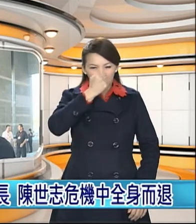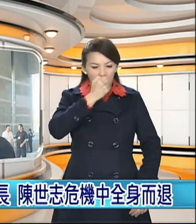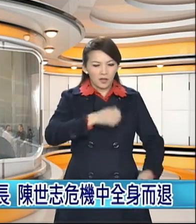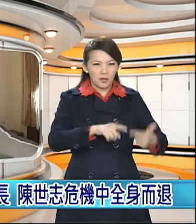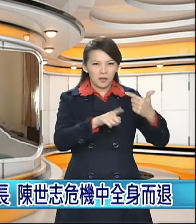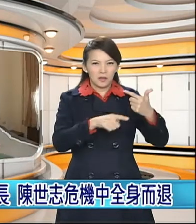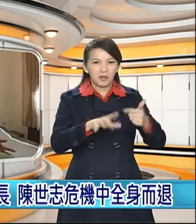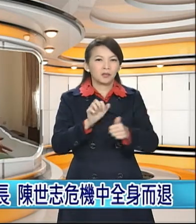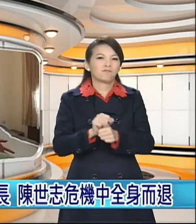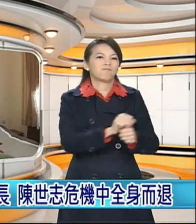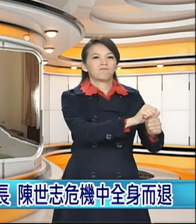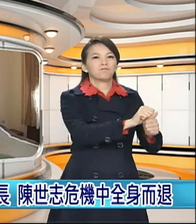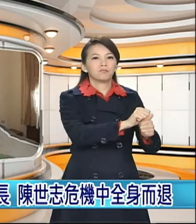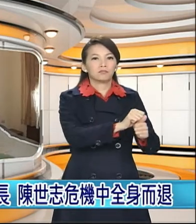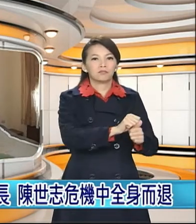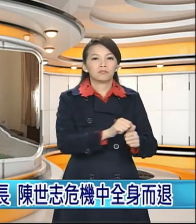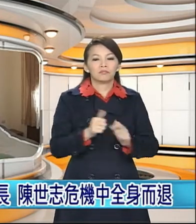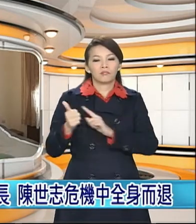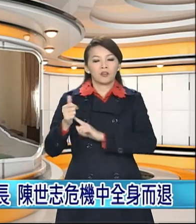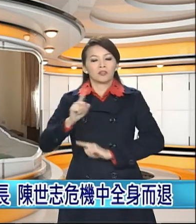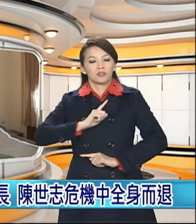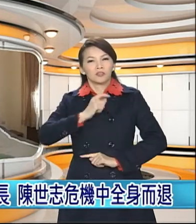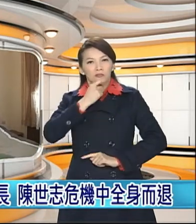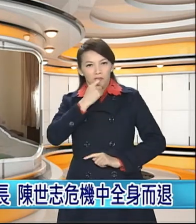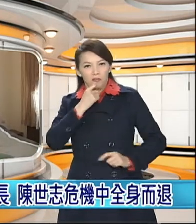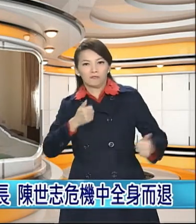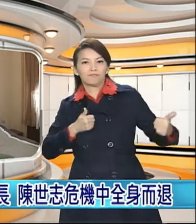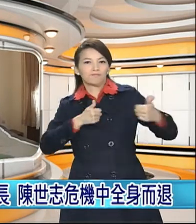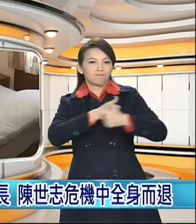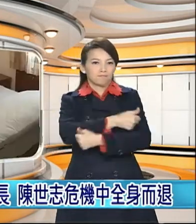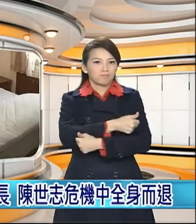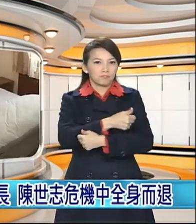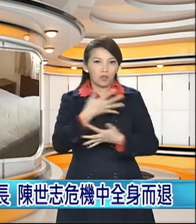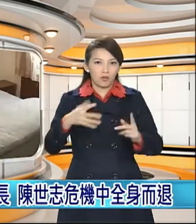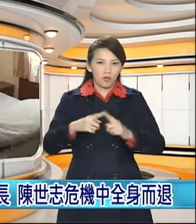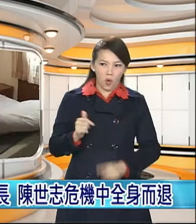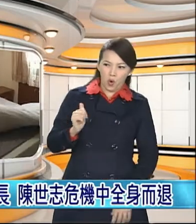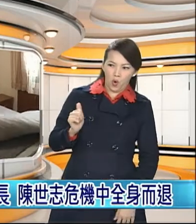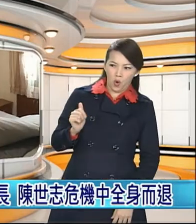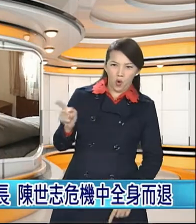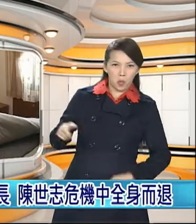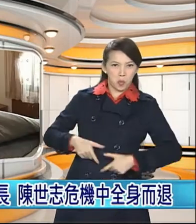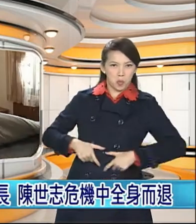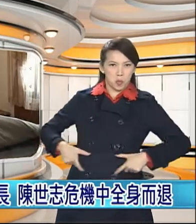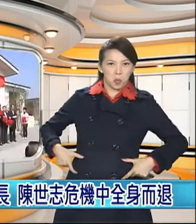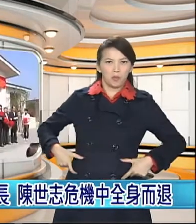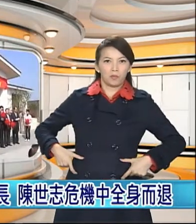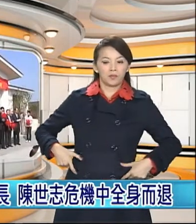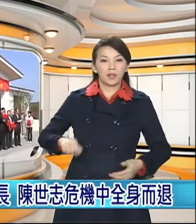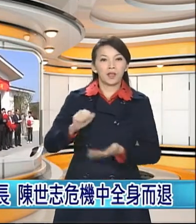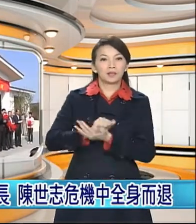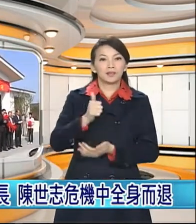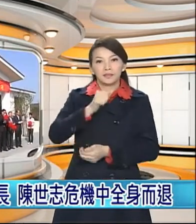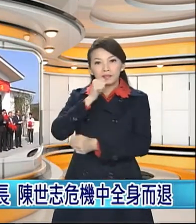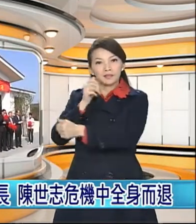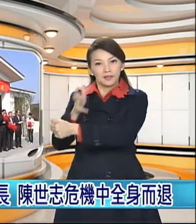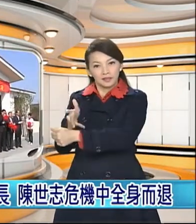狱长，许多人都称赞他很勇敢。但是陈世志在接受采访的时候表